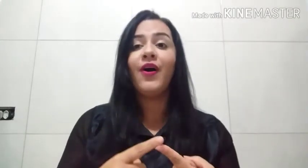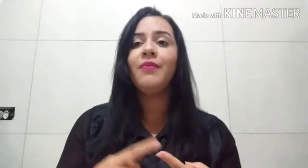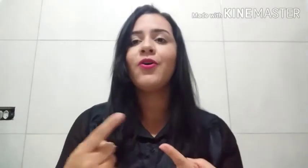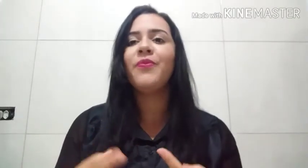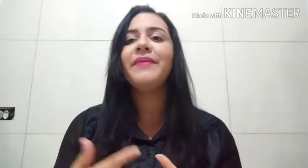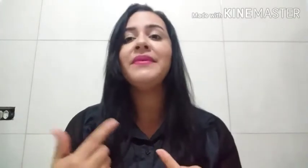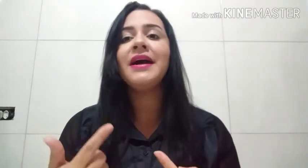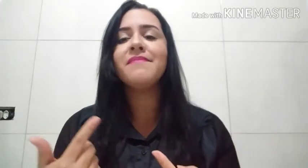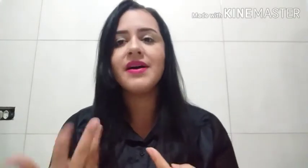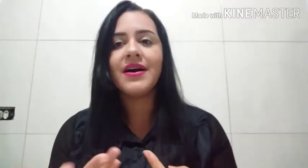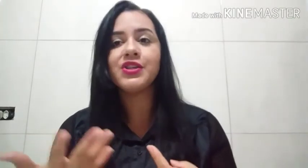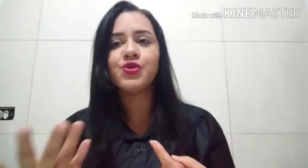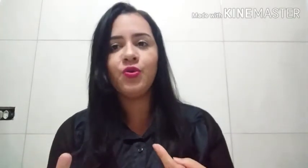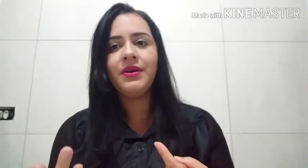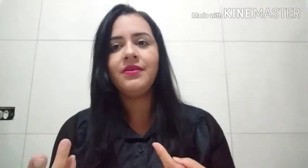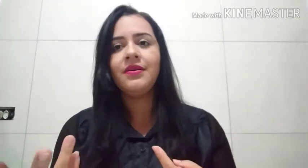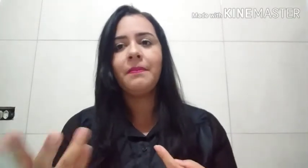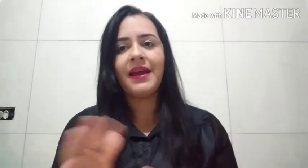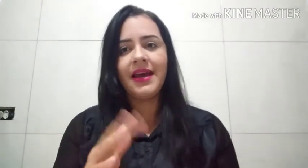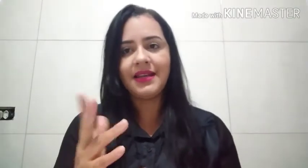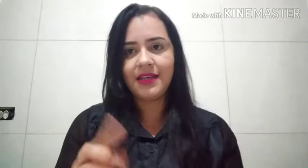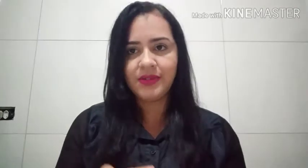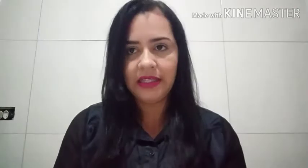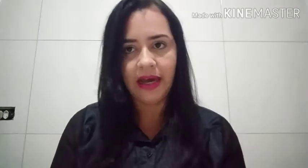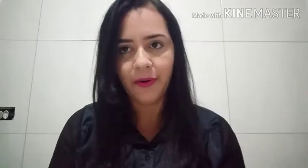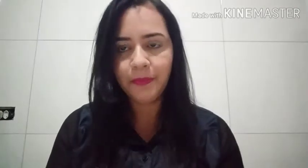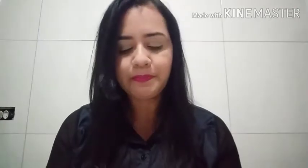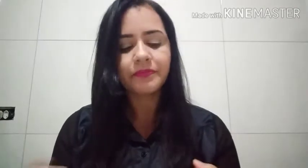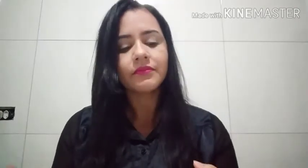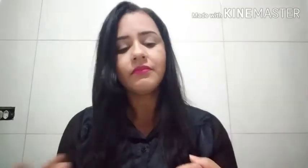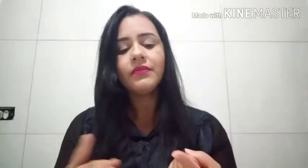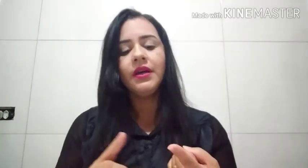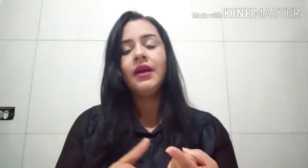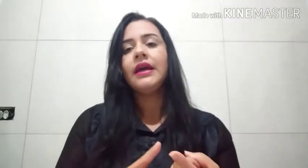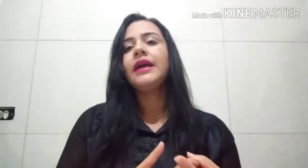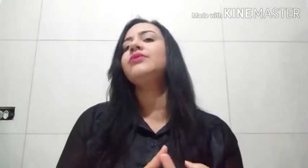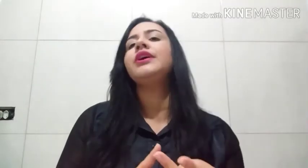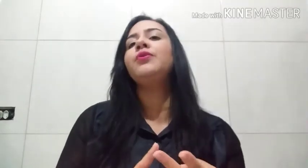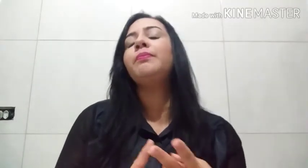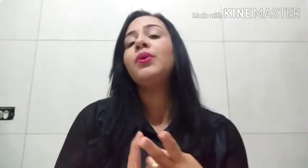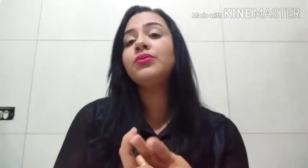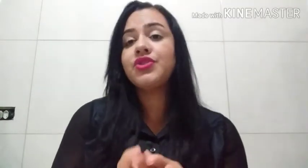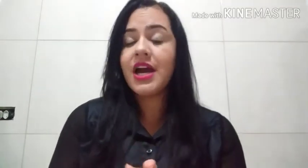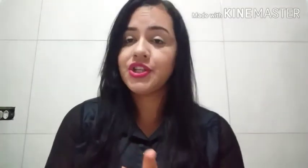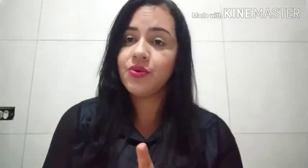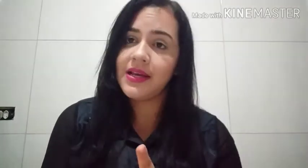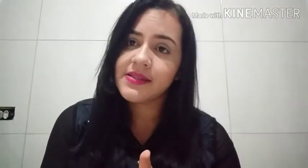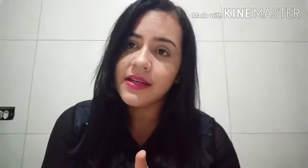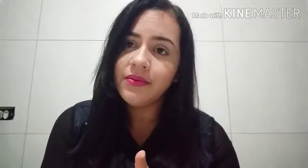forma como a minha mão assume para realizar um sinal. Eu tenho ponto de articulação,